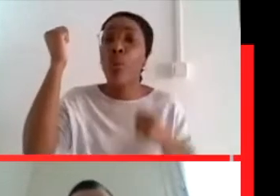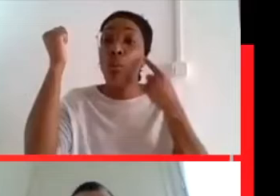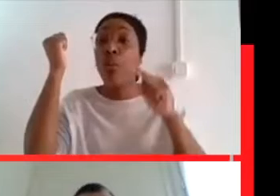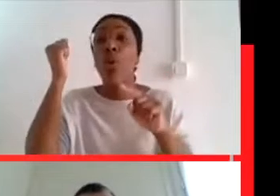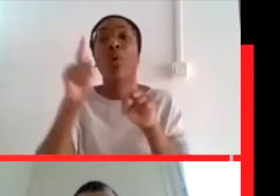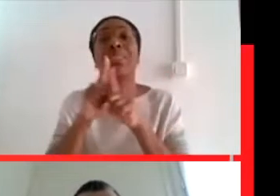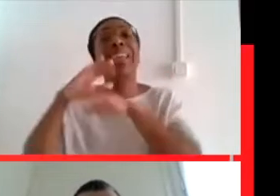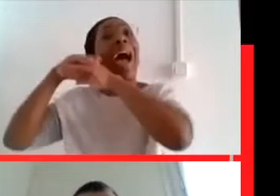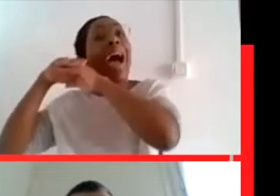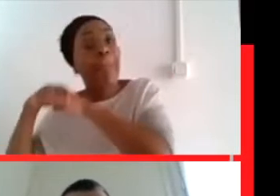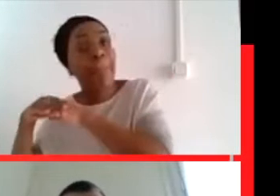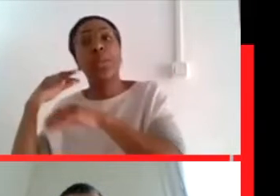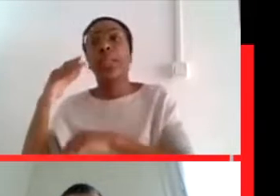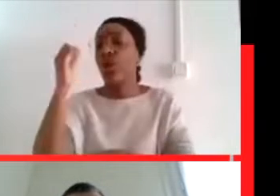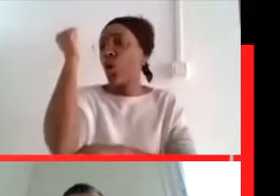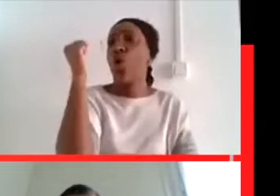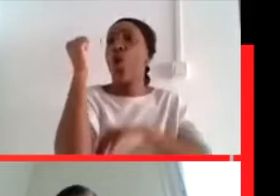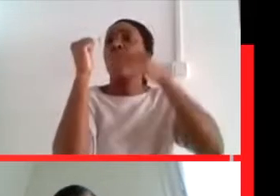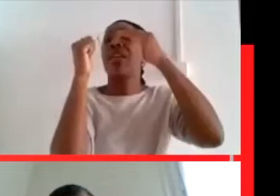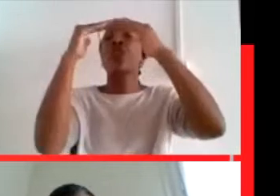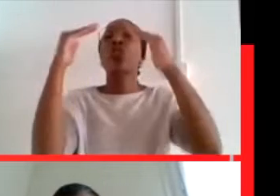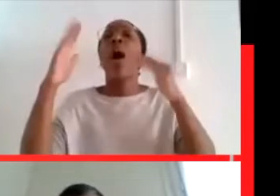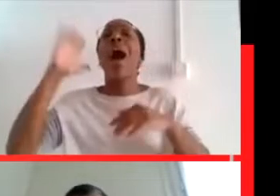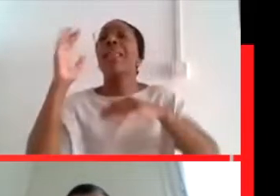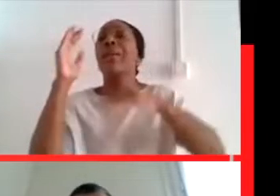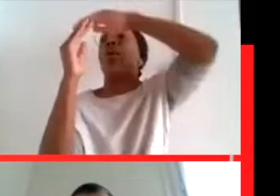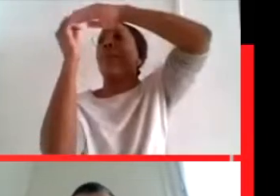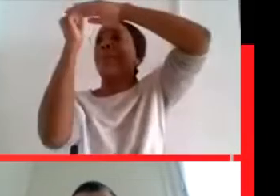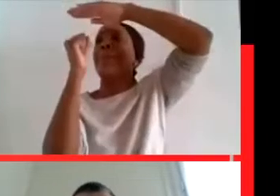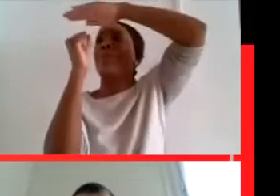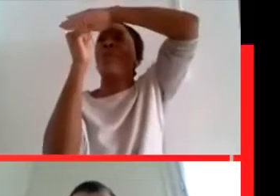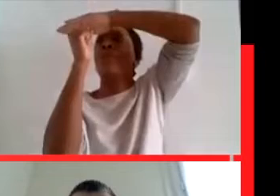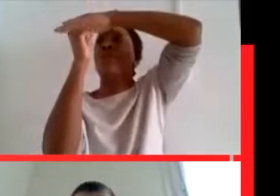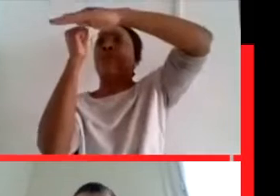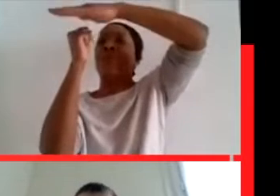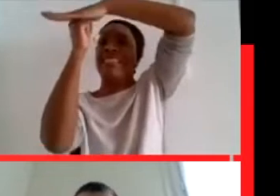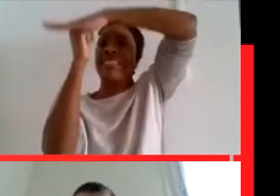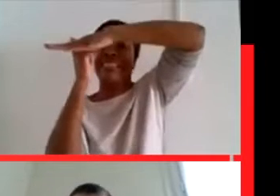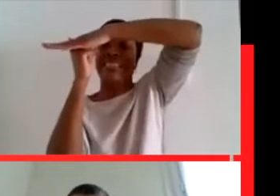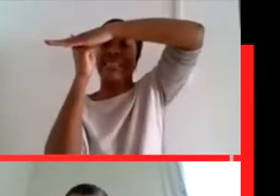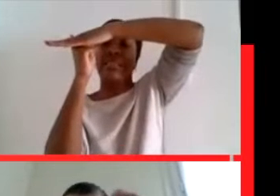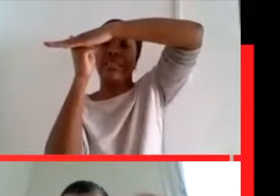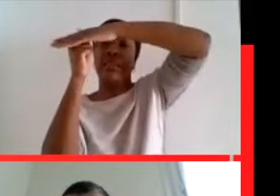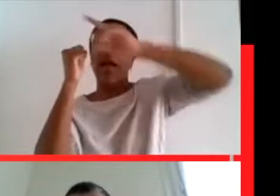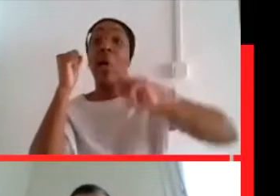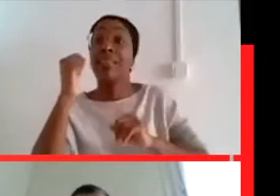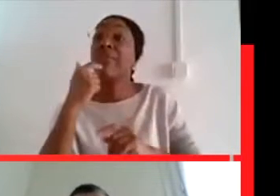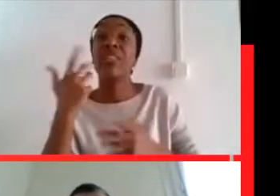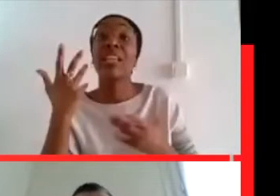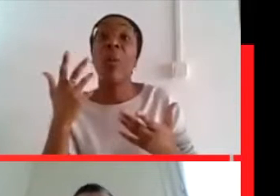par-dessus, c'était assez lourd à l'époque. Et il fallait vraiment que ça soit costaud, quoi. mais en fait, c'est quelqu'un sur qui on peut